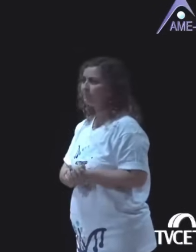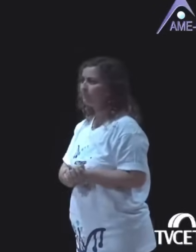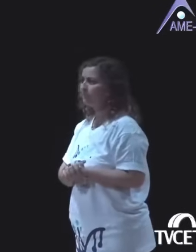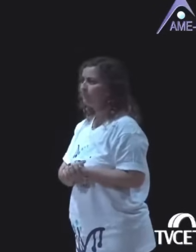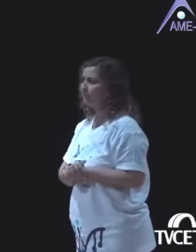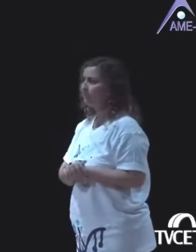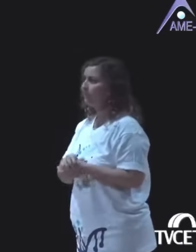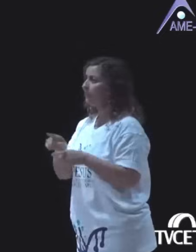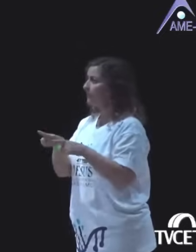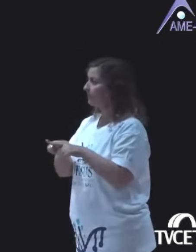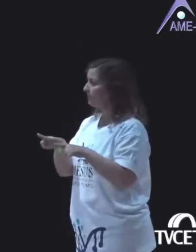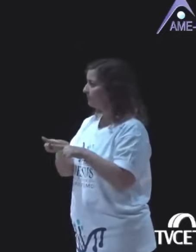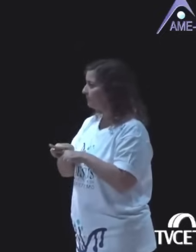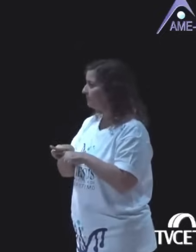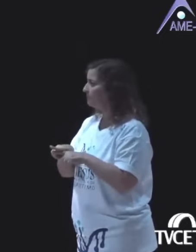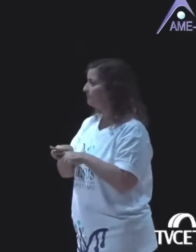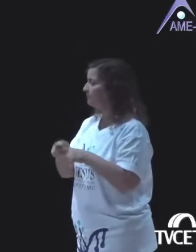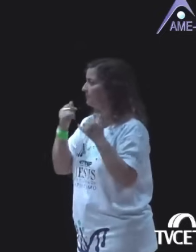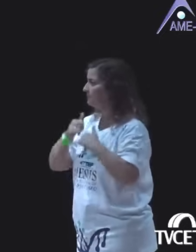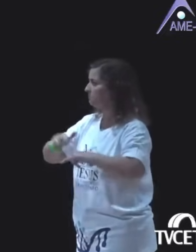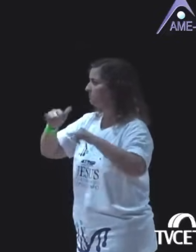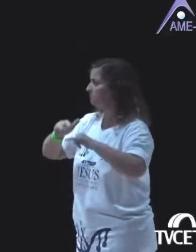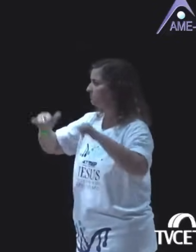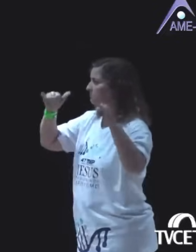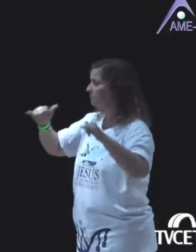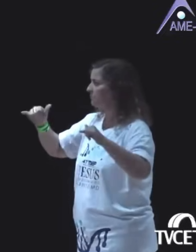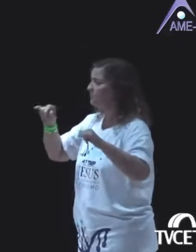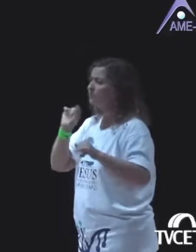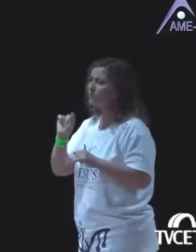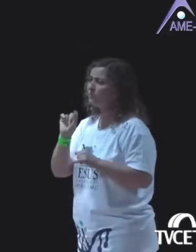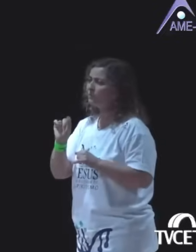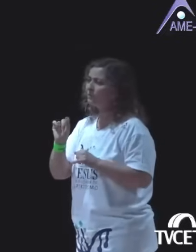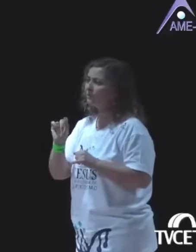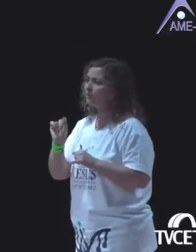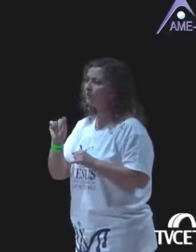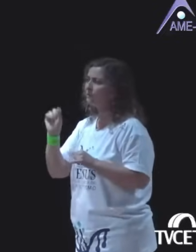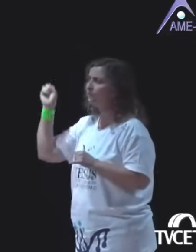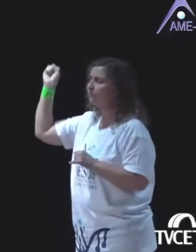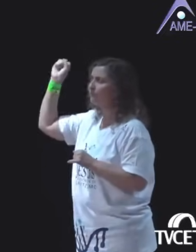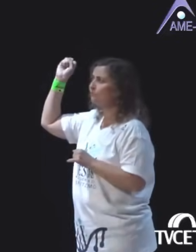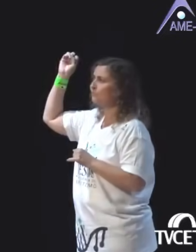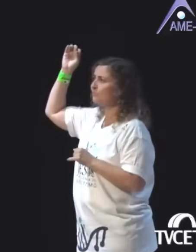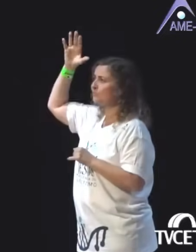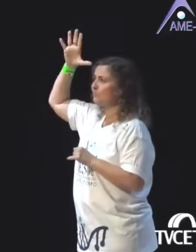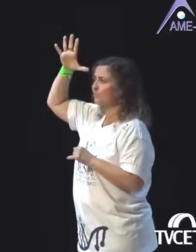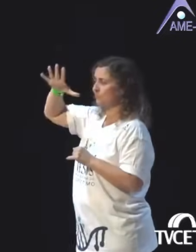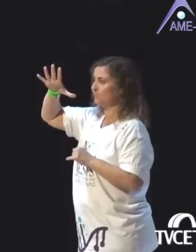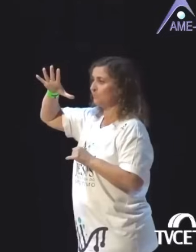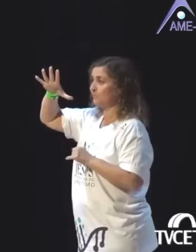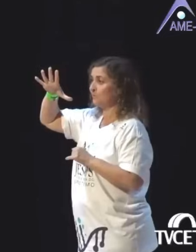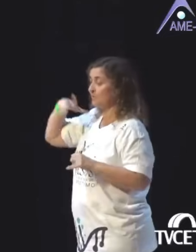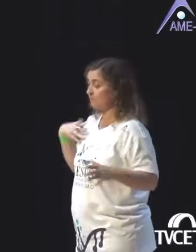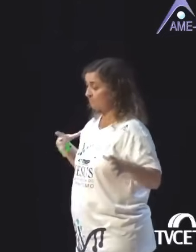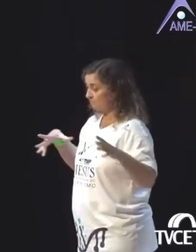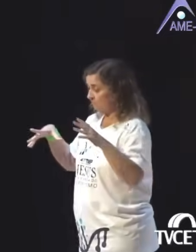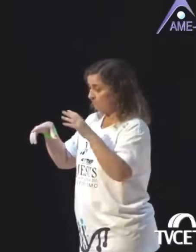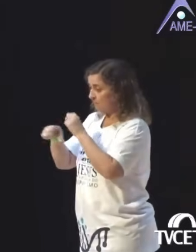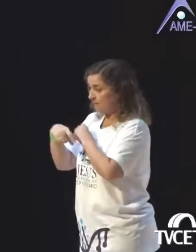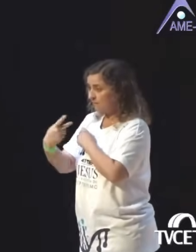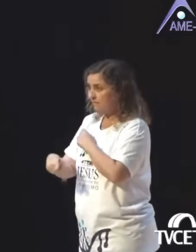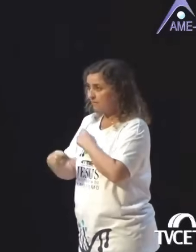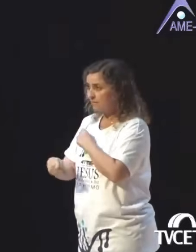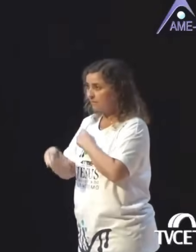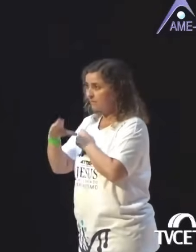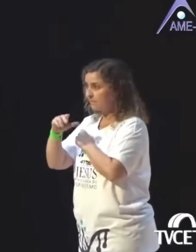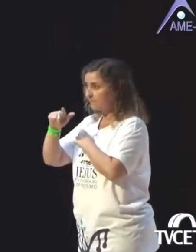evento que tem espalhado luz e que soma em Campina Grande o